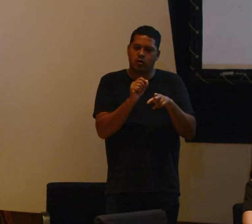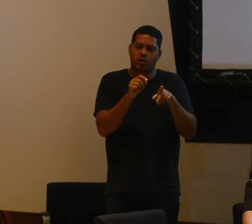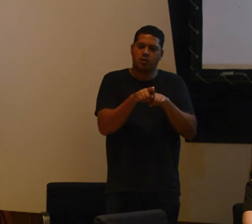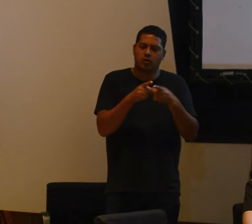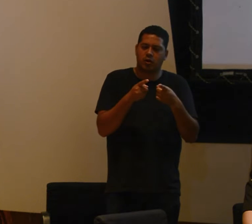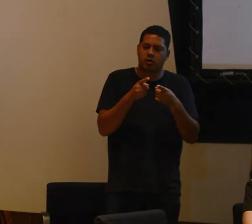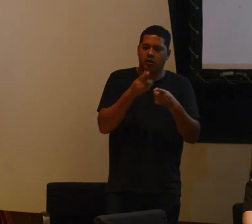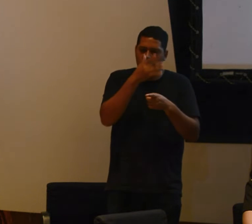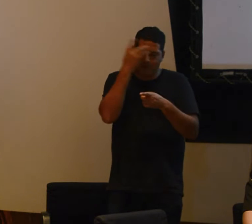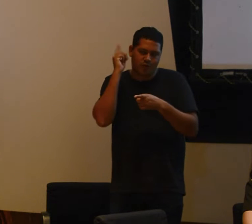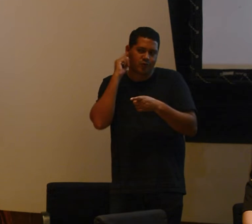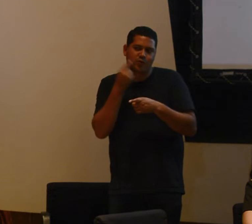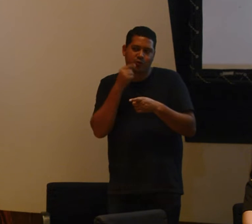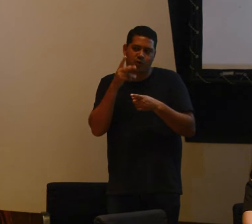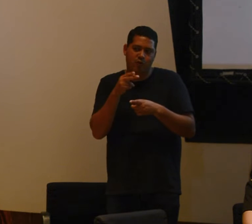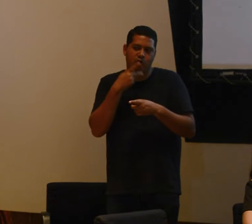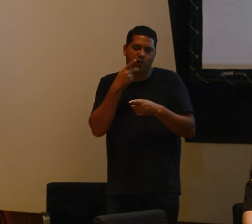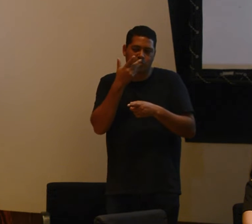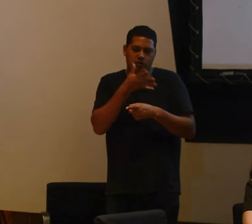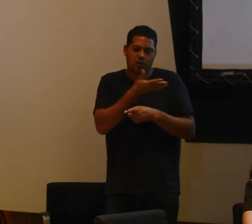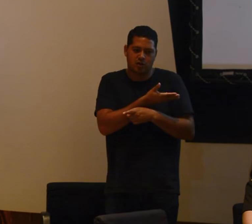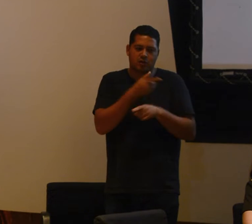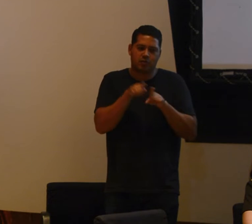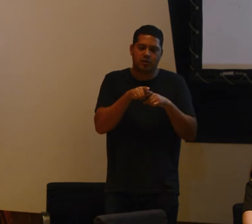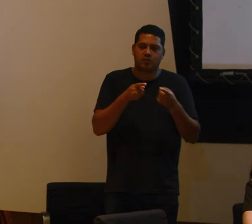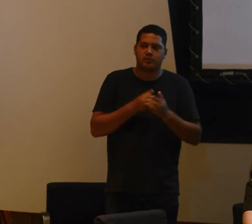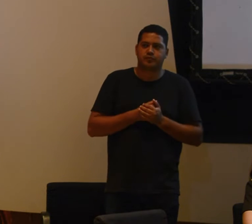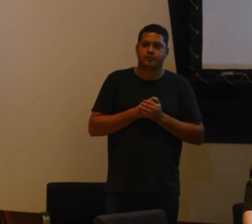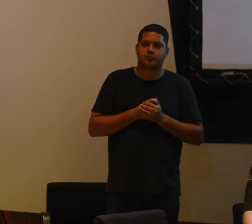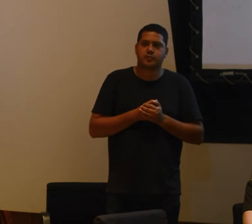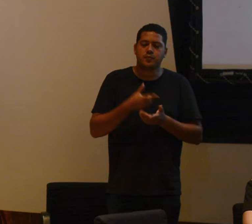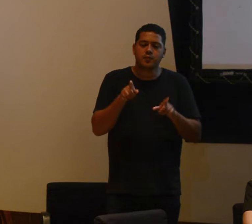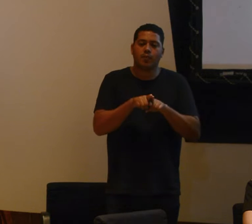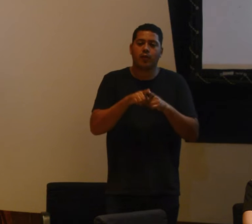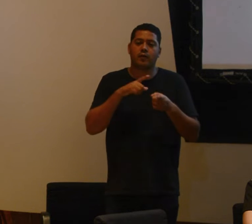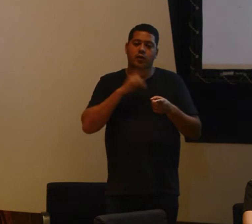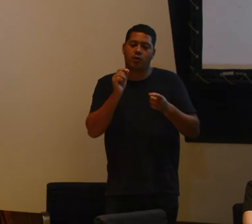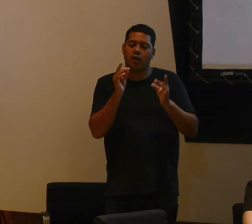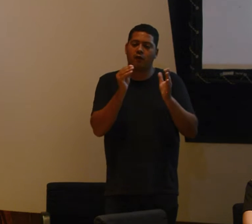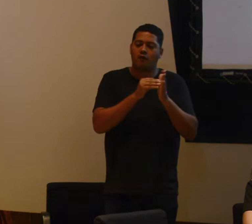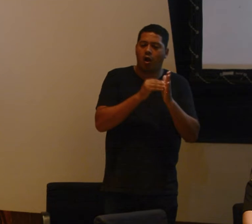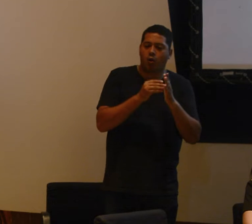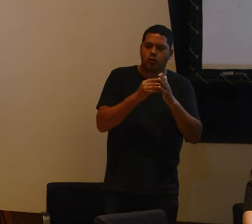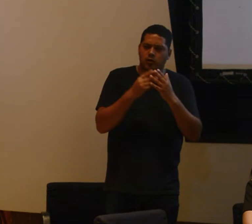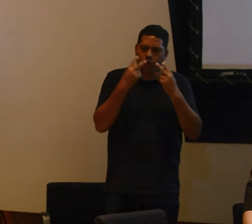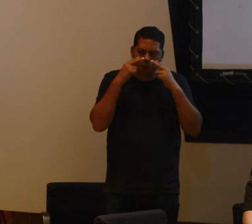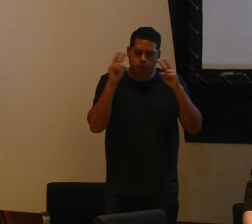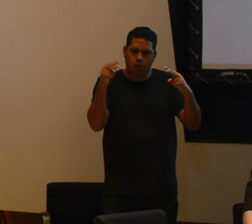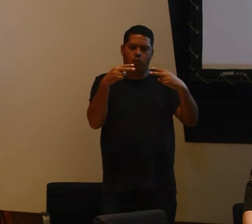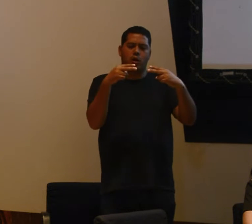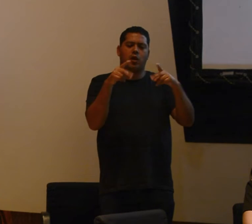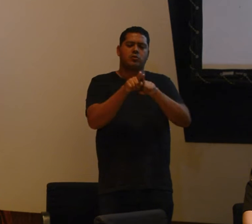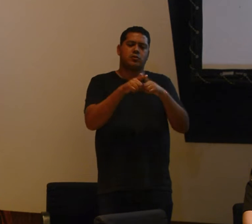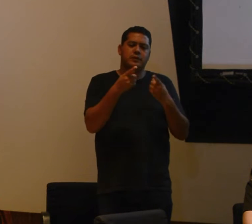manifestações do paciente com perda auditiva, como foi citado pelas meninas anteriormente. Tem a questão da falta do contato visual, a questão das alterações